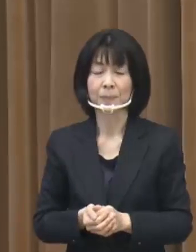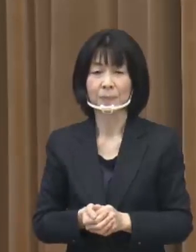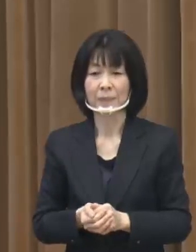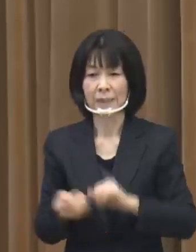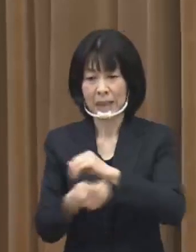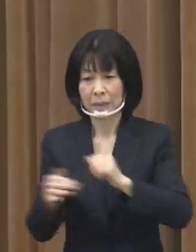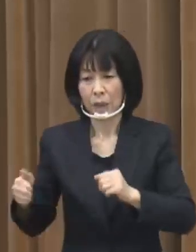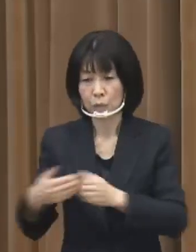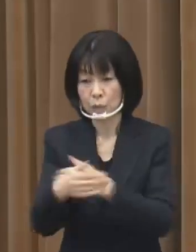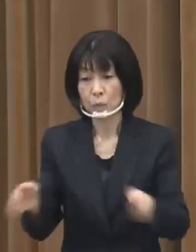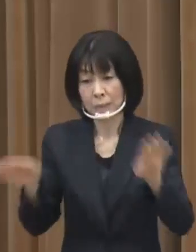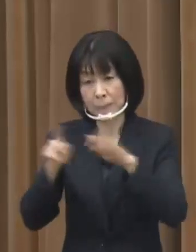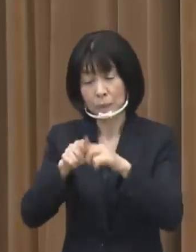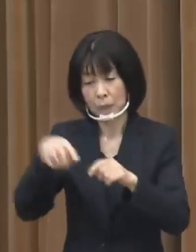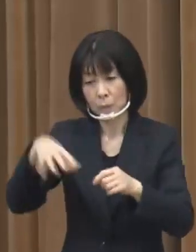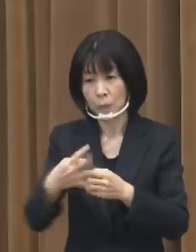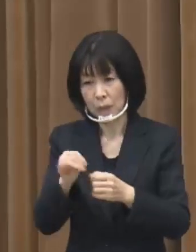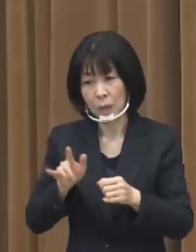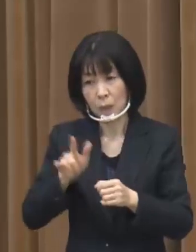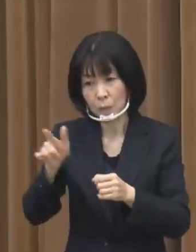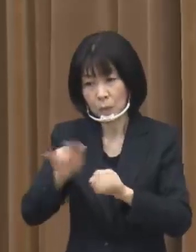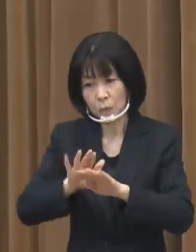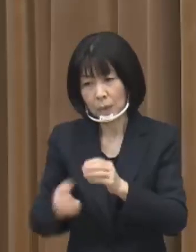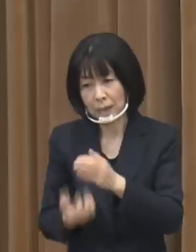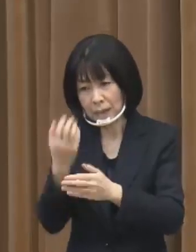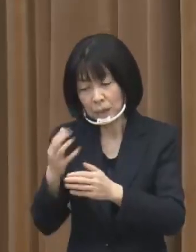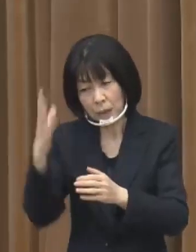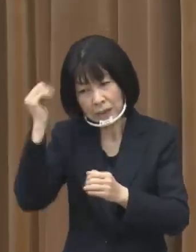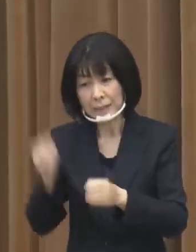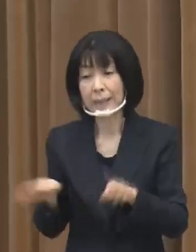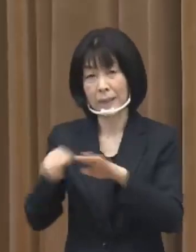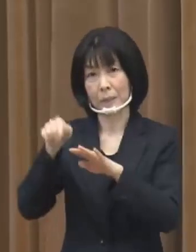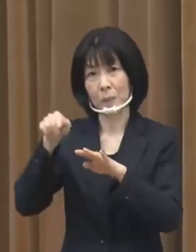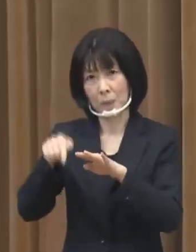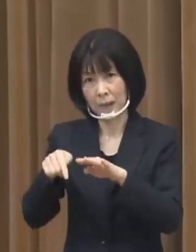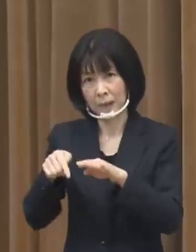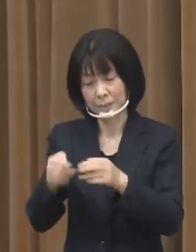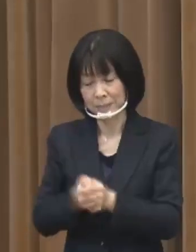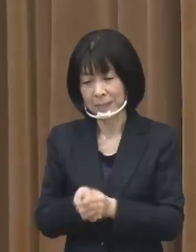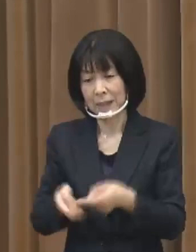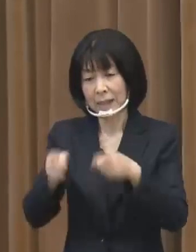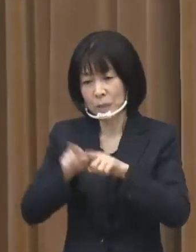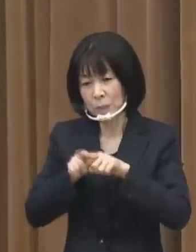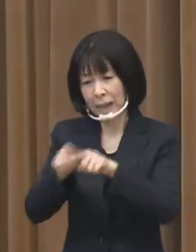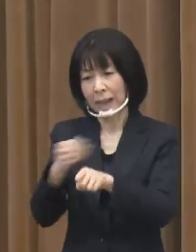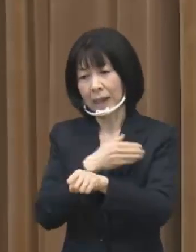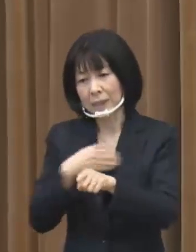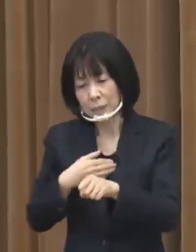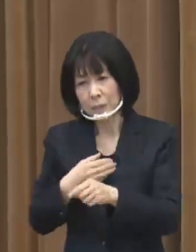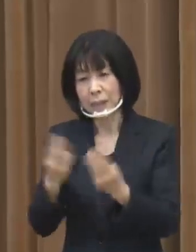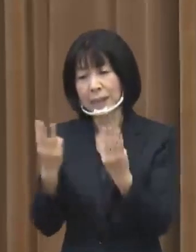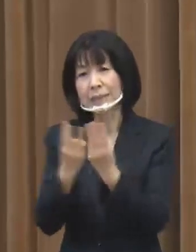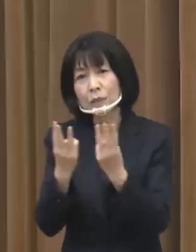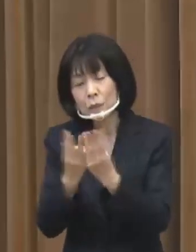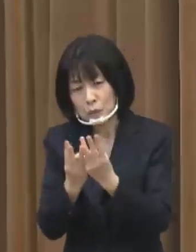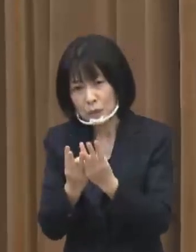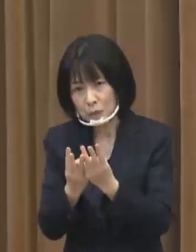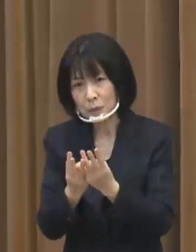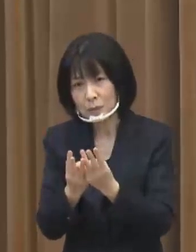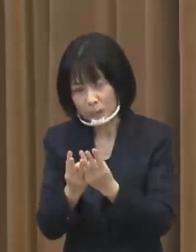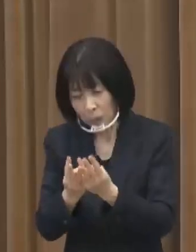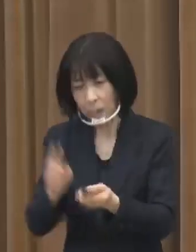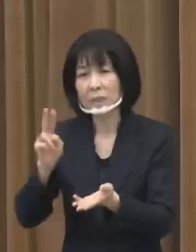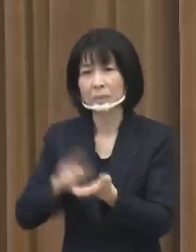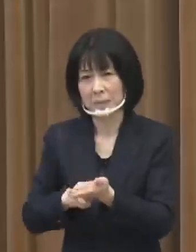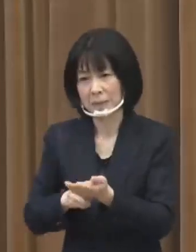埼玉水族館や所沢航空発祥記念館では、同時入場できる人数を制限をさせていただきます